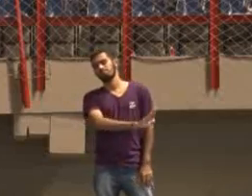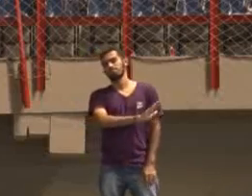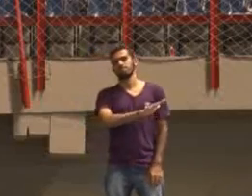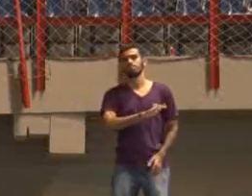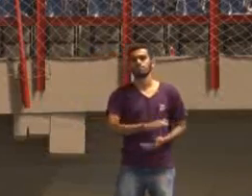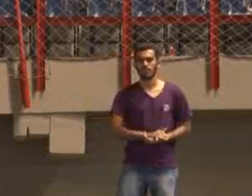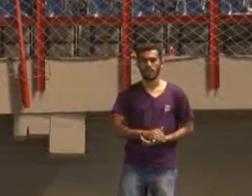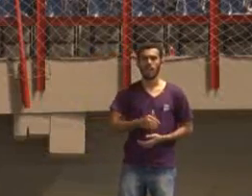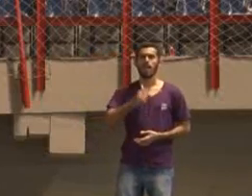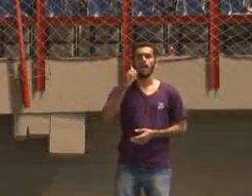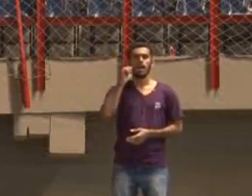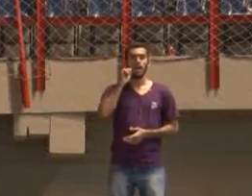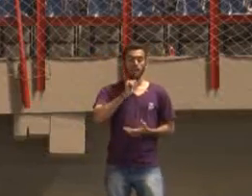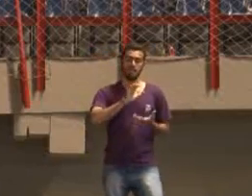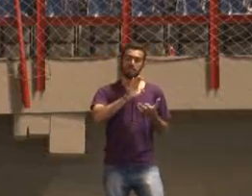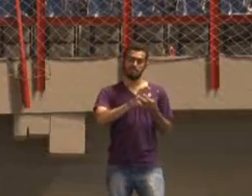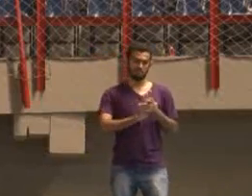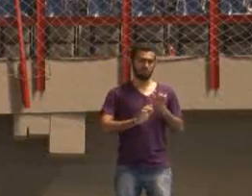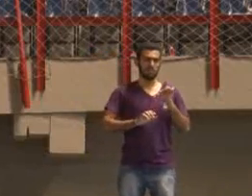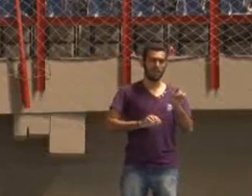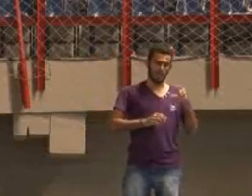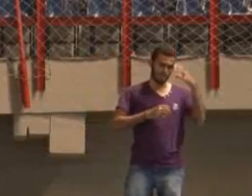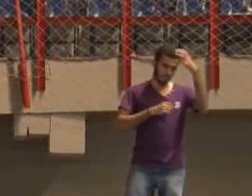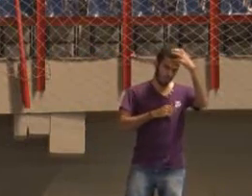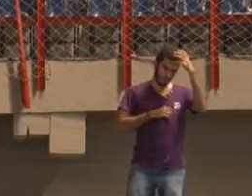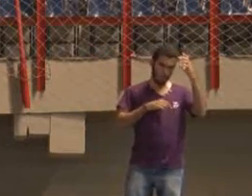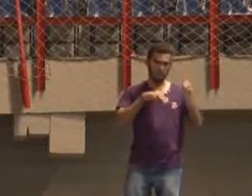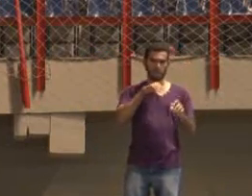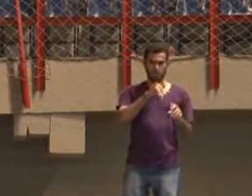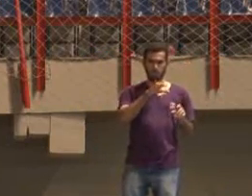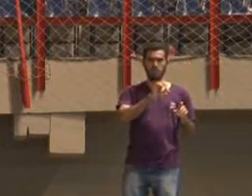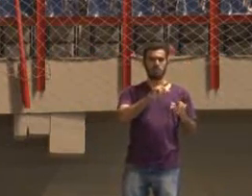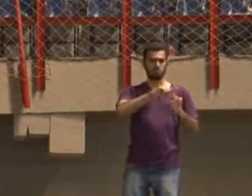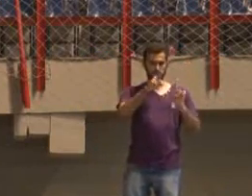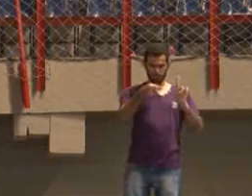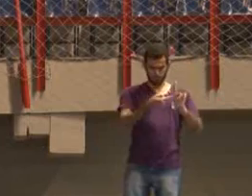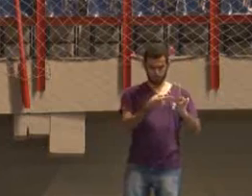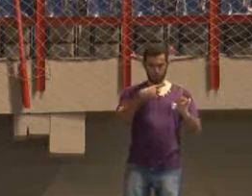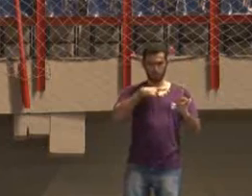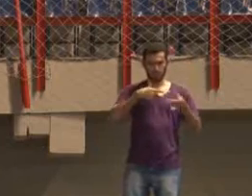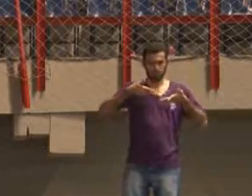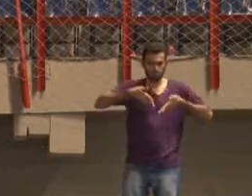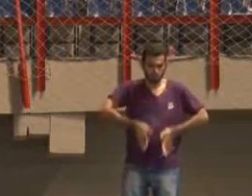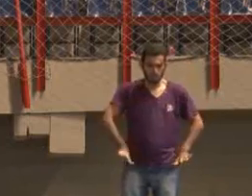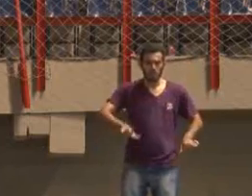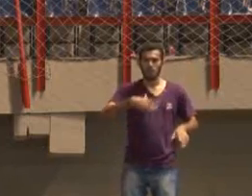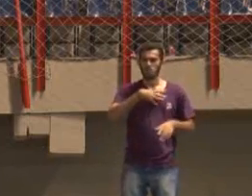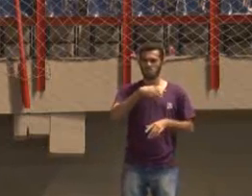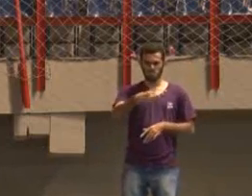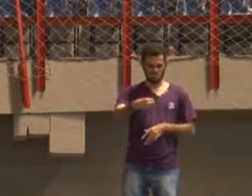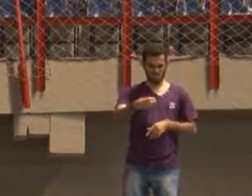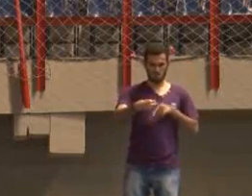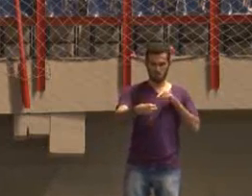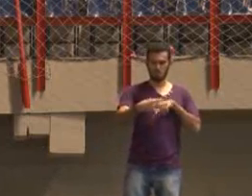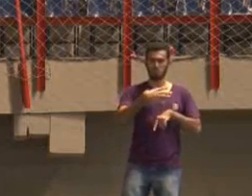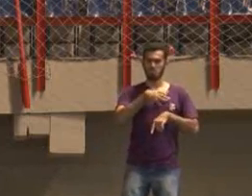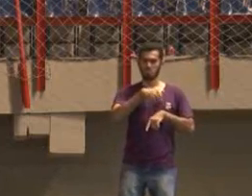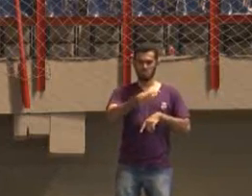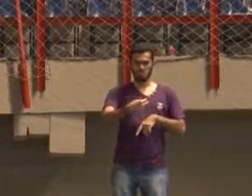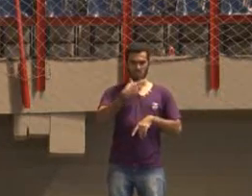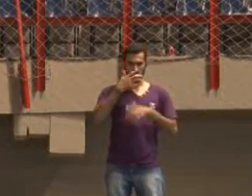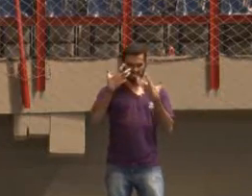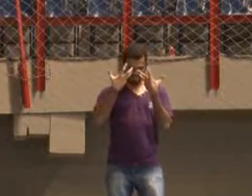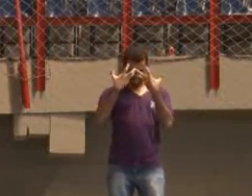Minos engravidou e teve um filho. Um ser bestial, monstruoso. E